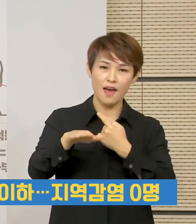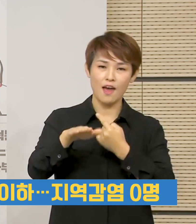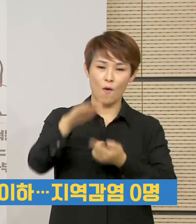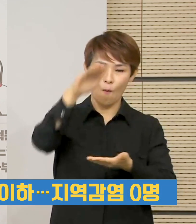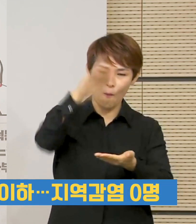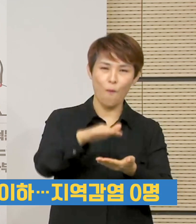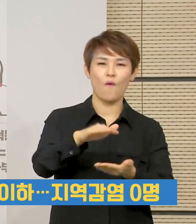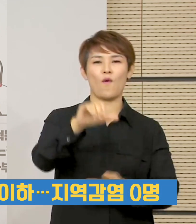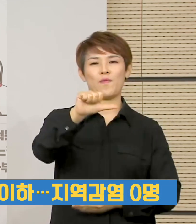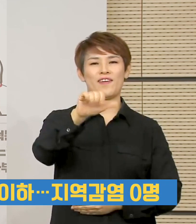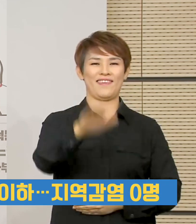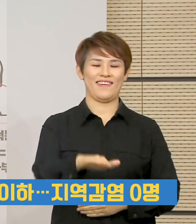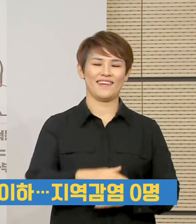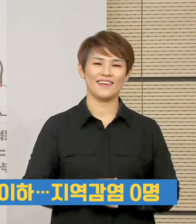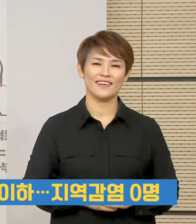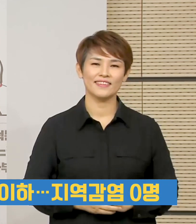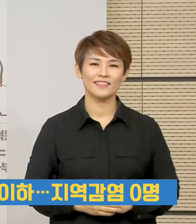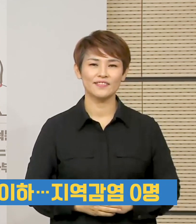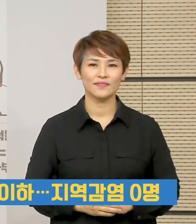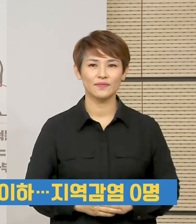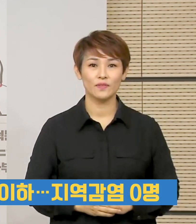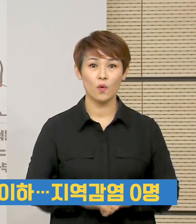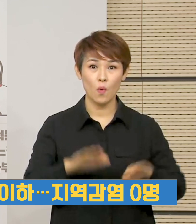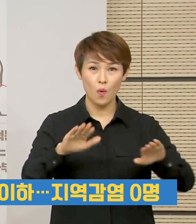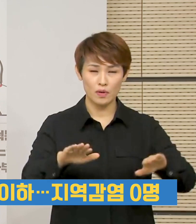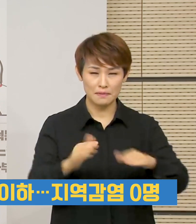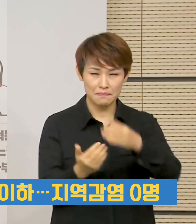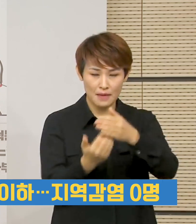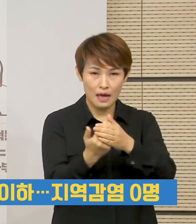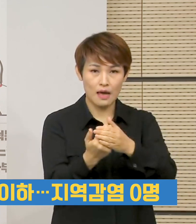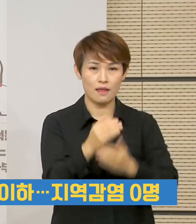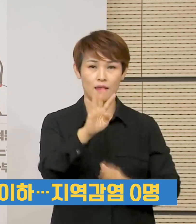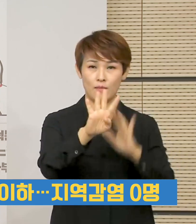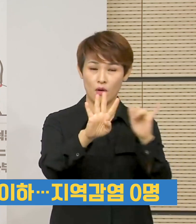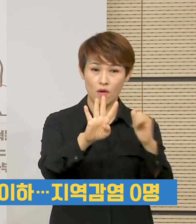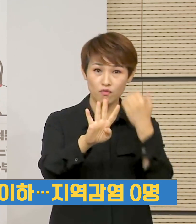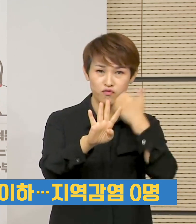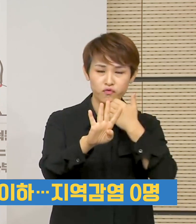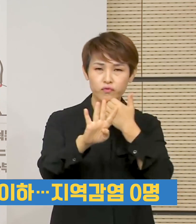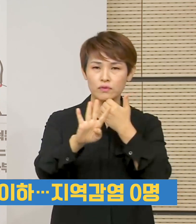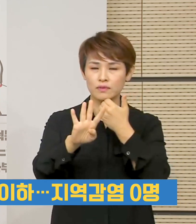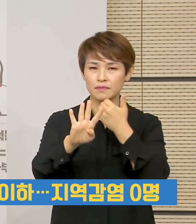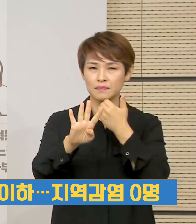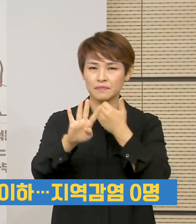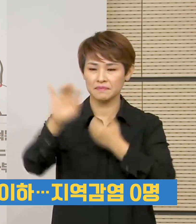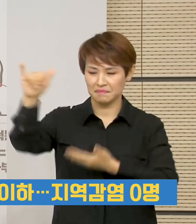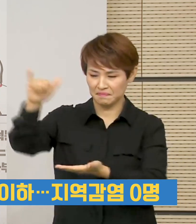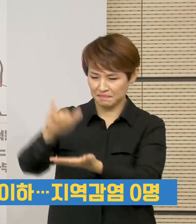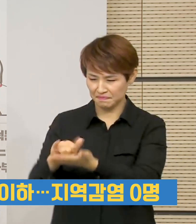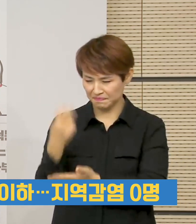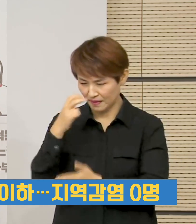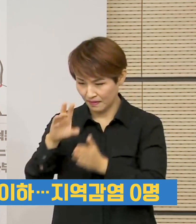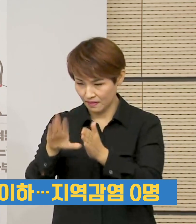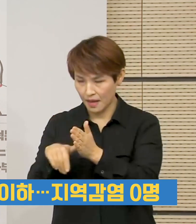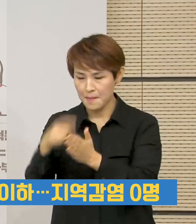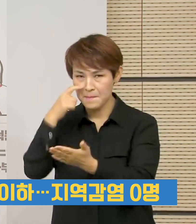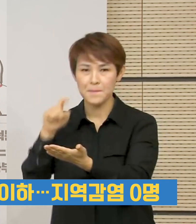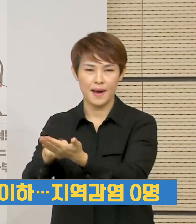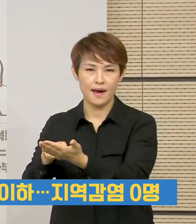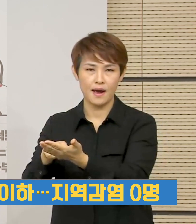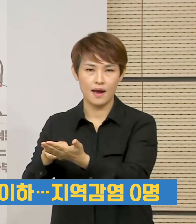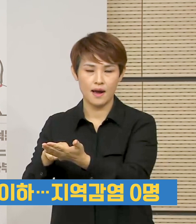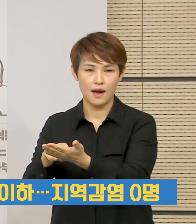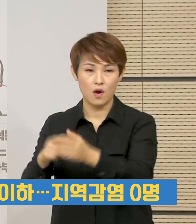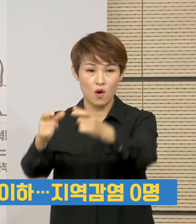떨어진 날입니다 오늘 발생한 4명의 환자는 모두 금 녘 단계에서 확진 되었고 지역